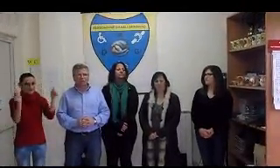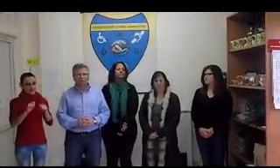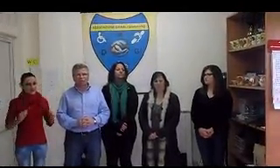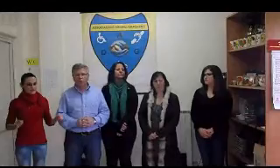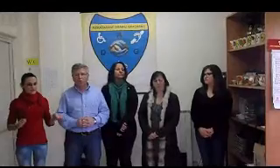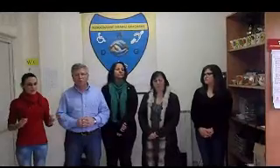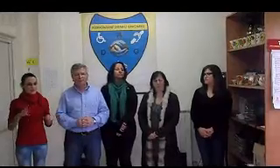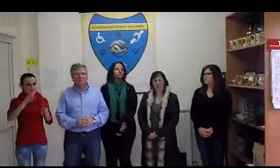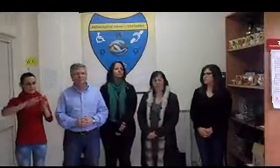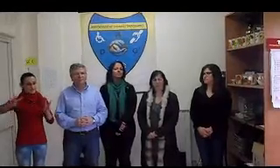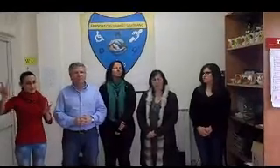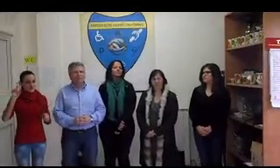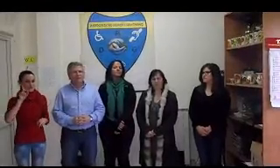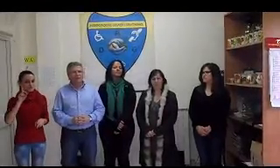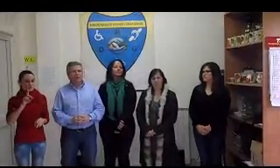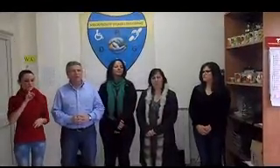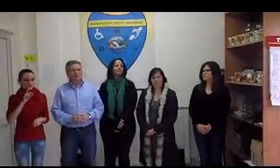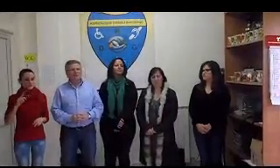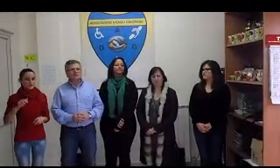Nazionale Sordi Roma,